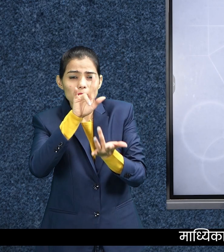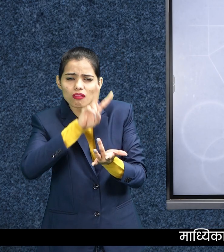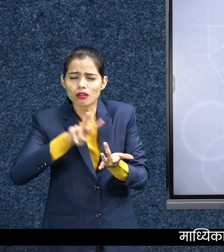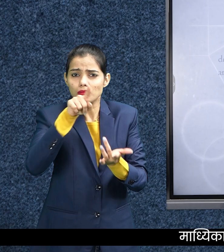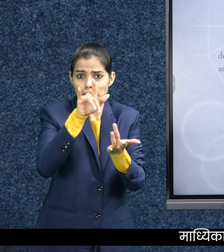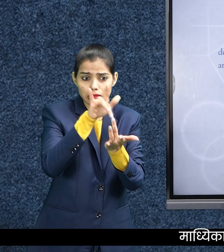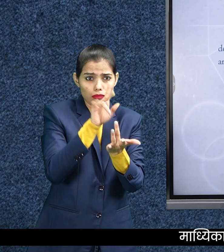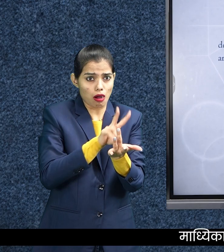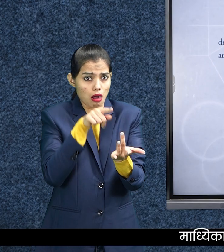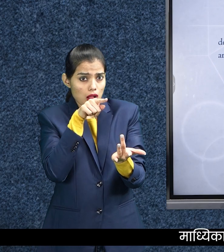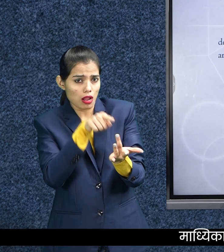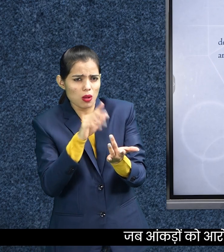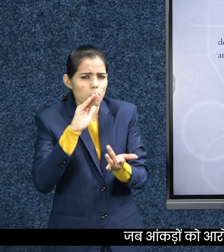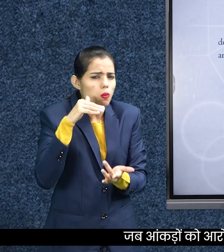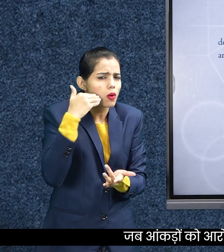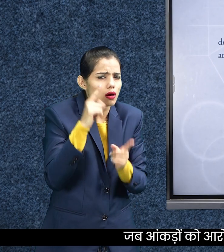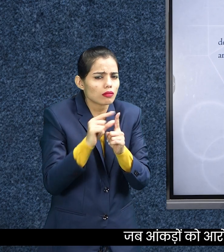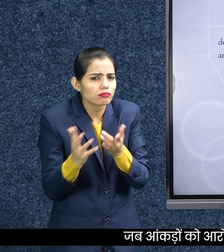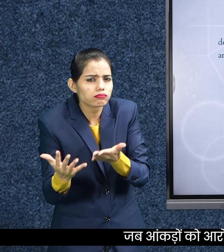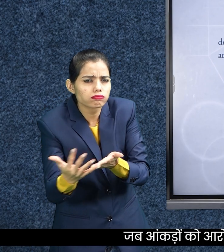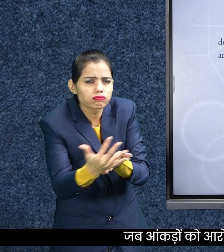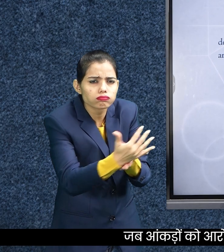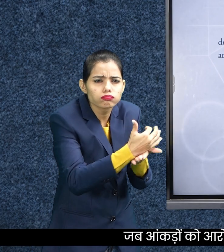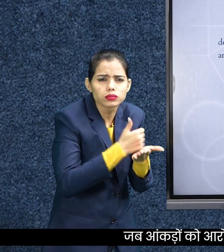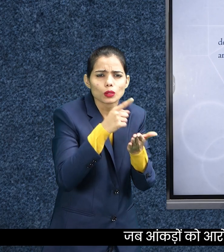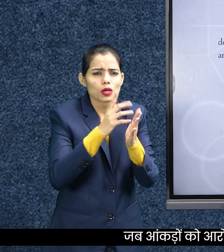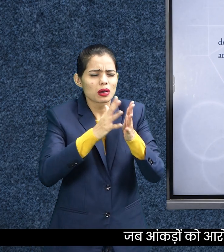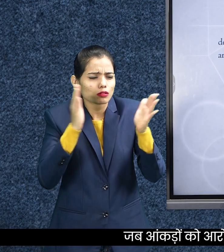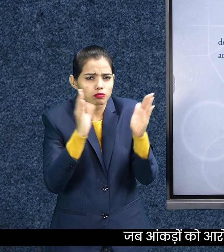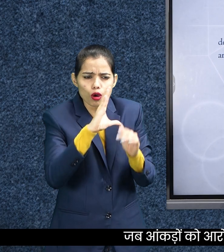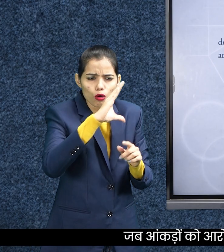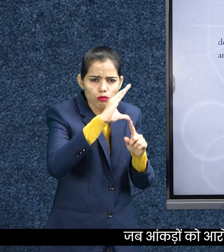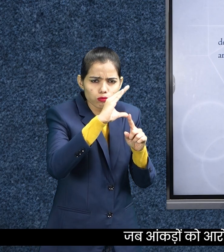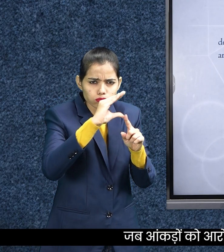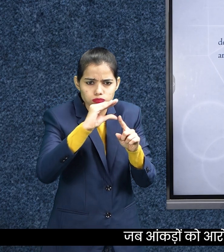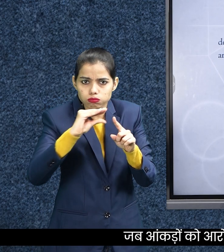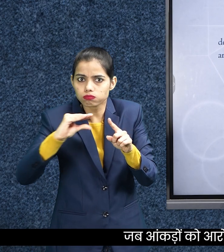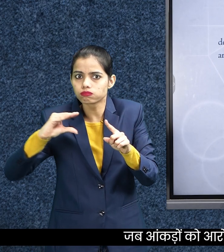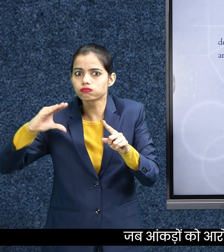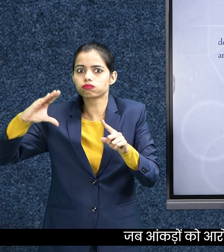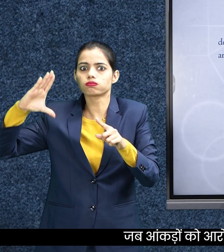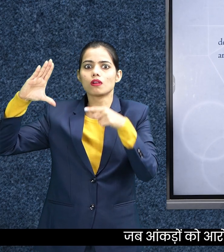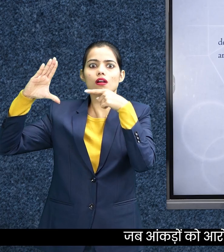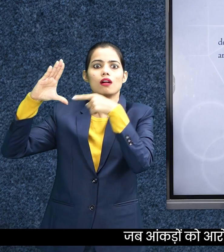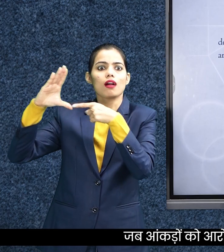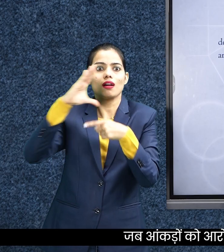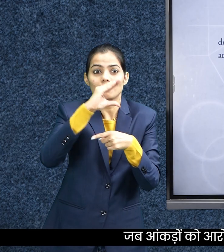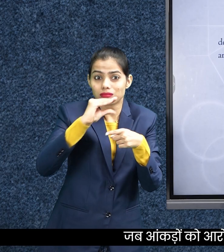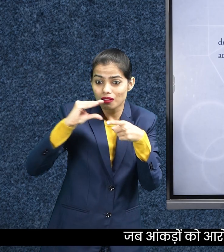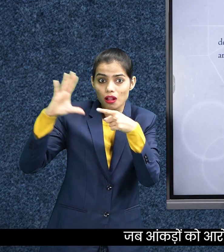माध्यिका माध्यमान है जब अंकड़ों को आरोही या अवरोही क्रम में व्यवस्थित किया जाता है